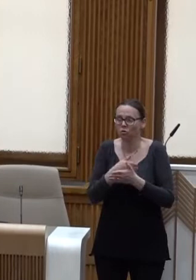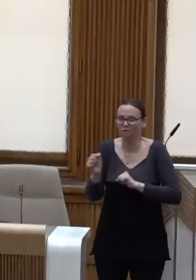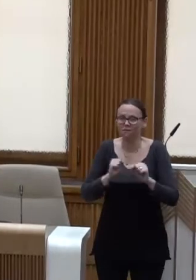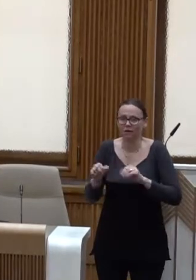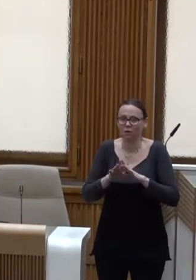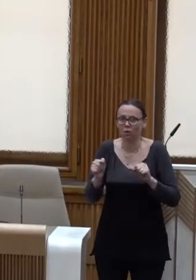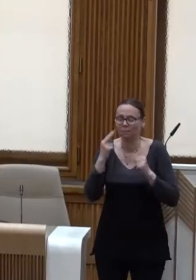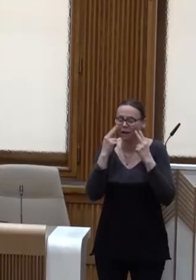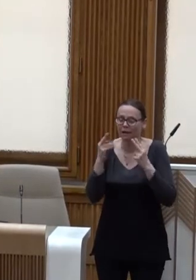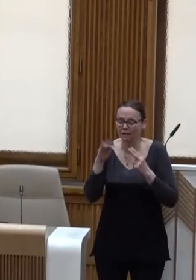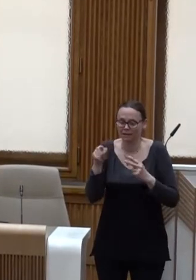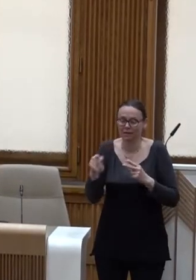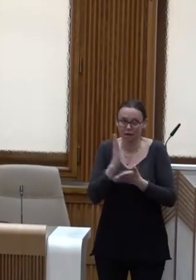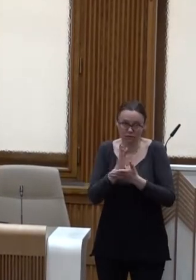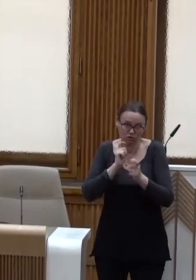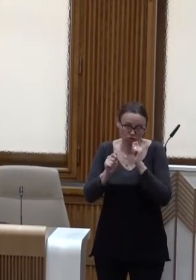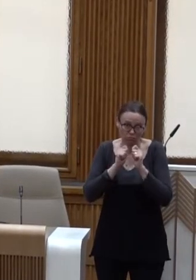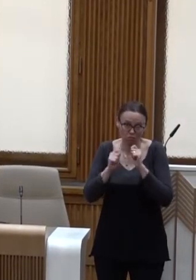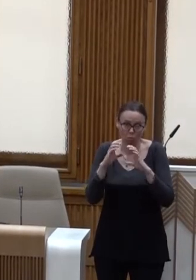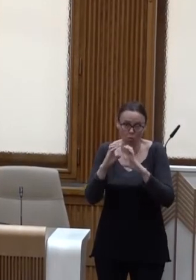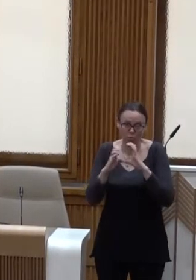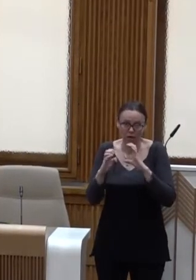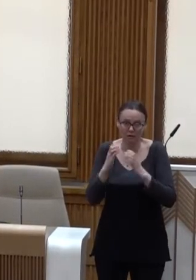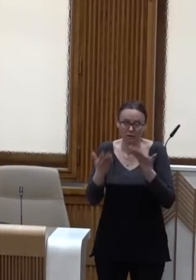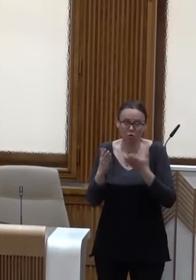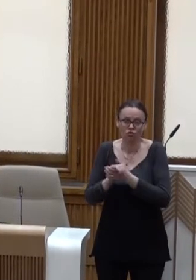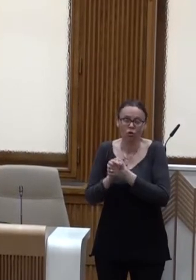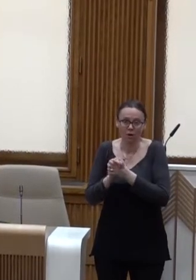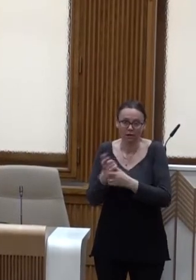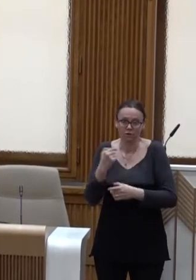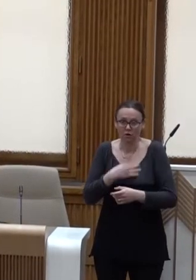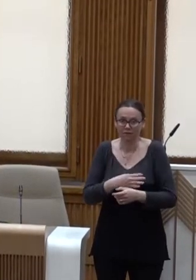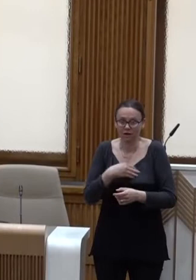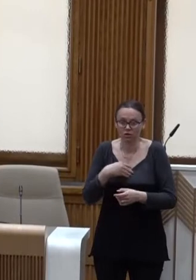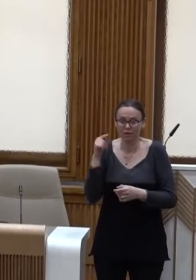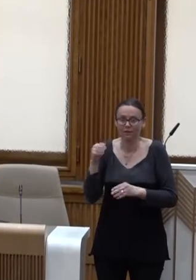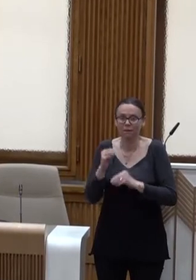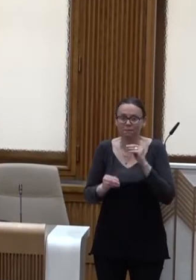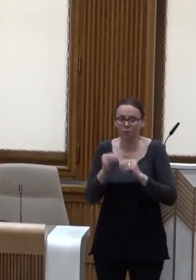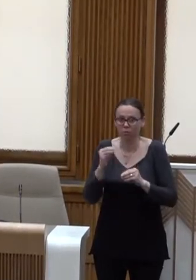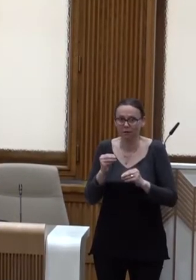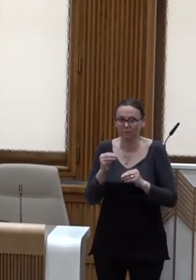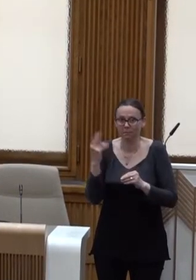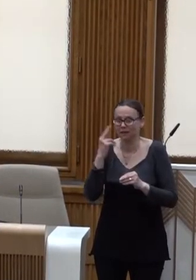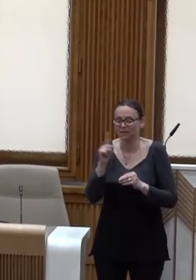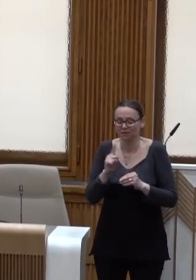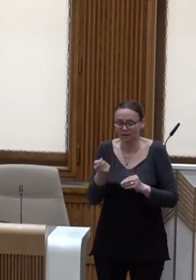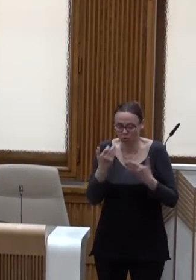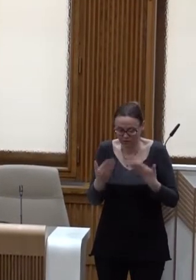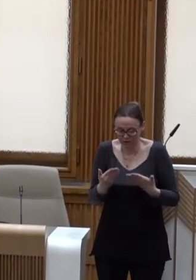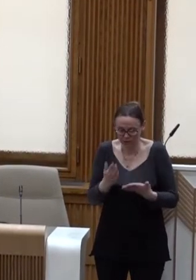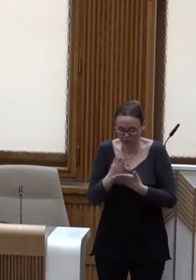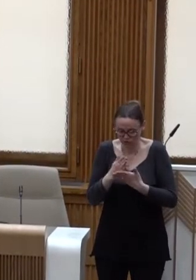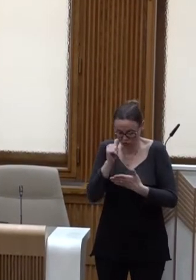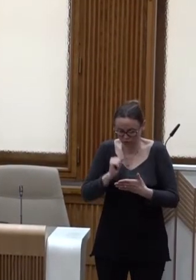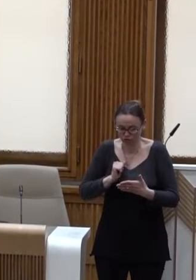ukrepala glede tega? Ste že v kakšni komunikaciji mogoče z kolegi iz Hrvaške? Hvala lepa. Ja, ta problem seveda ni od danes, ne, najmanj od